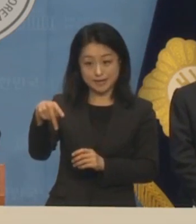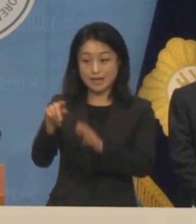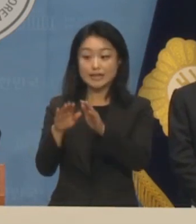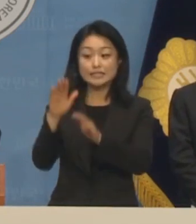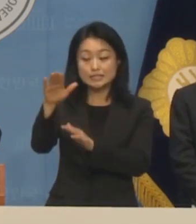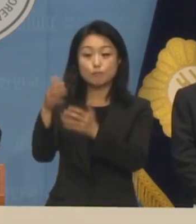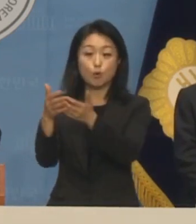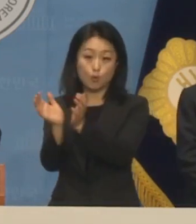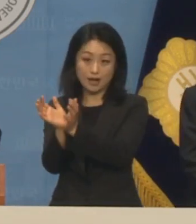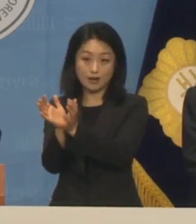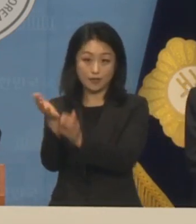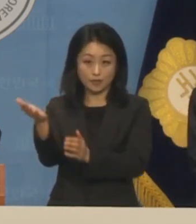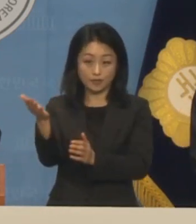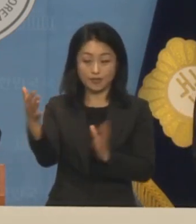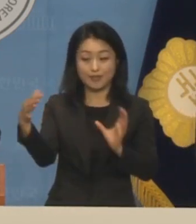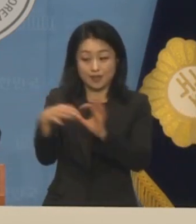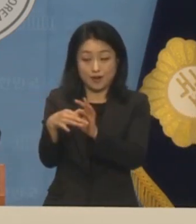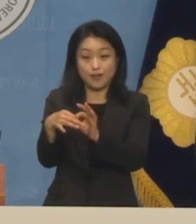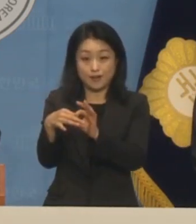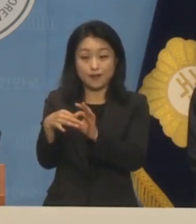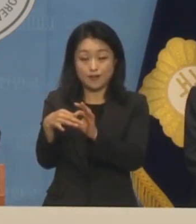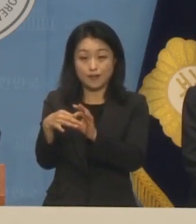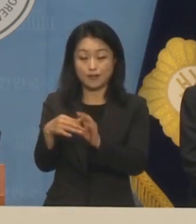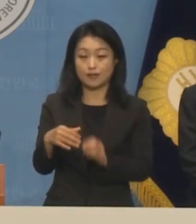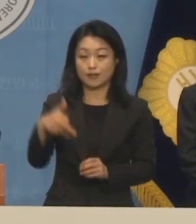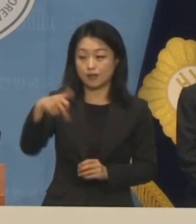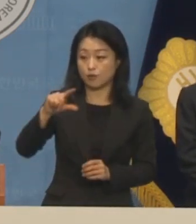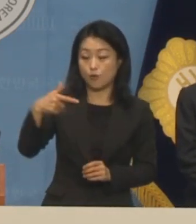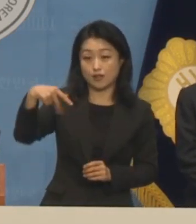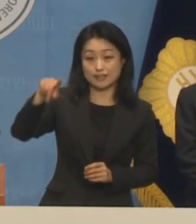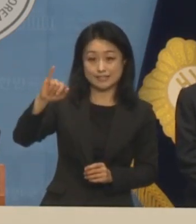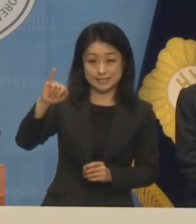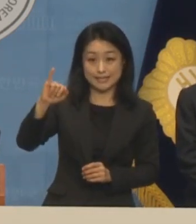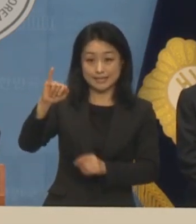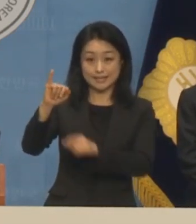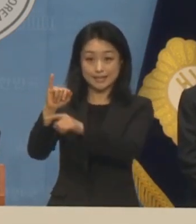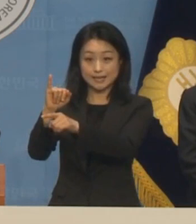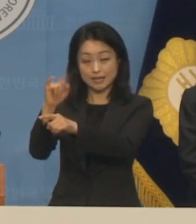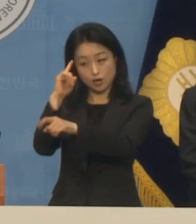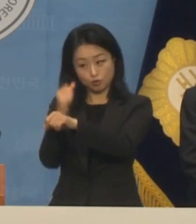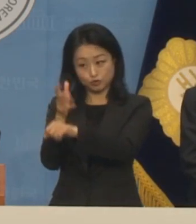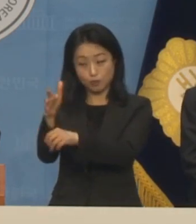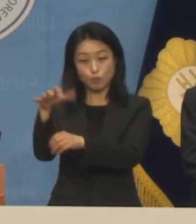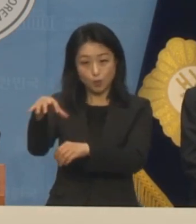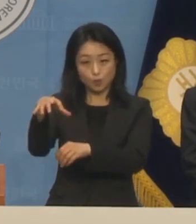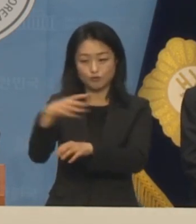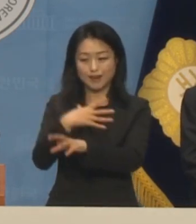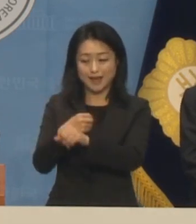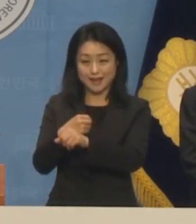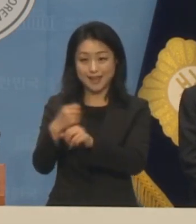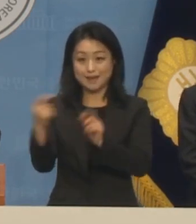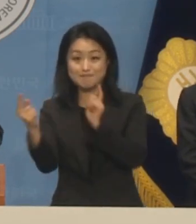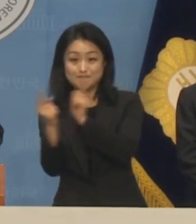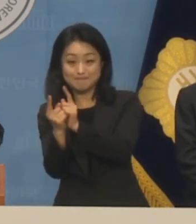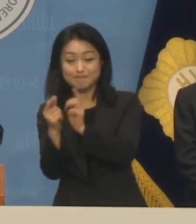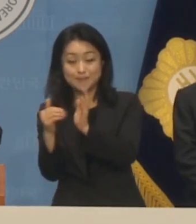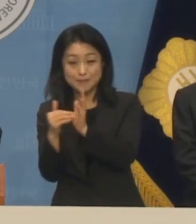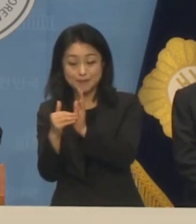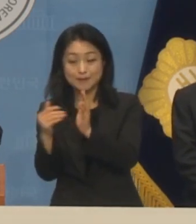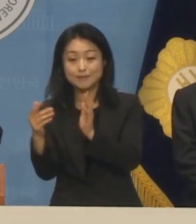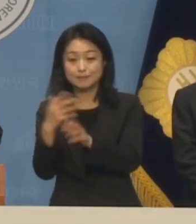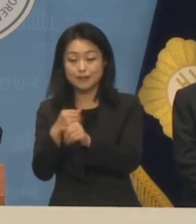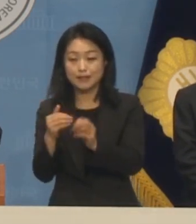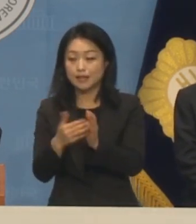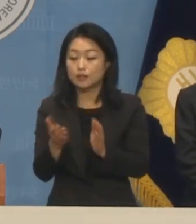진보적인 그런 싱크탱크이고 또 퀸시라고 하는 싱크탱크도 저희들이 만나봤습니다. 또 하나